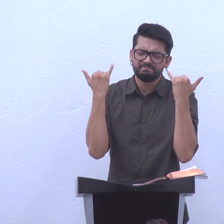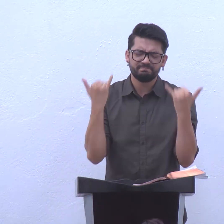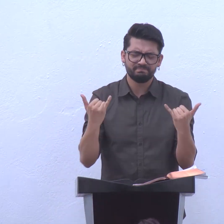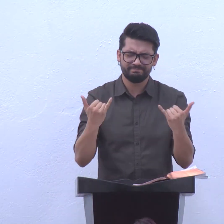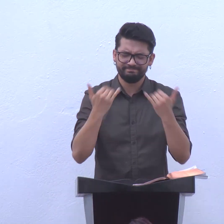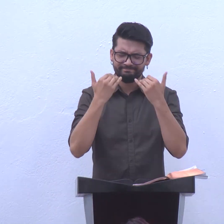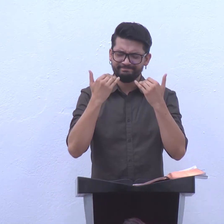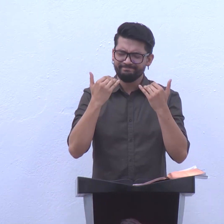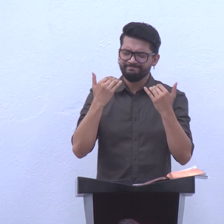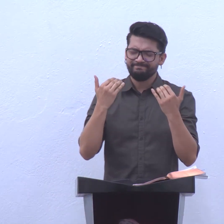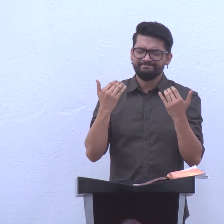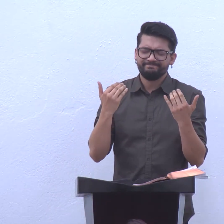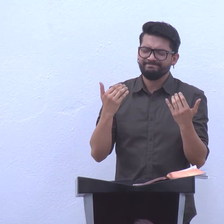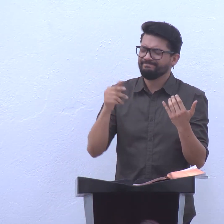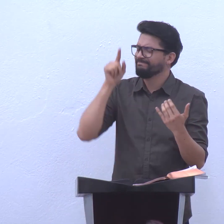Señor, hoy